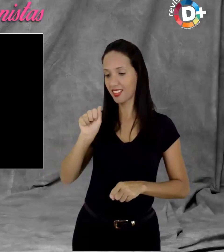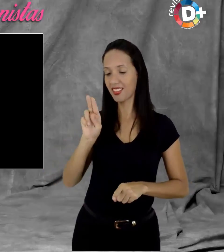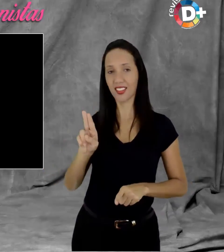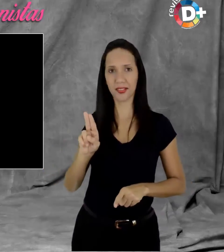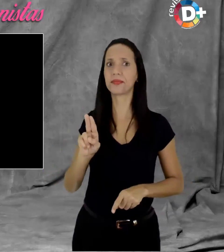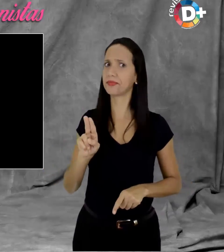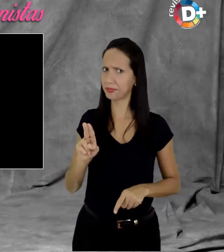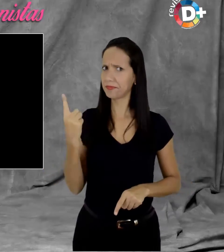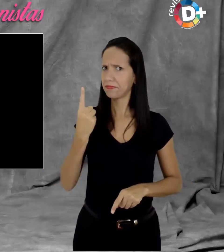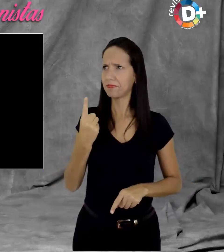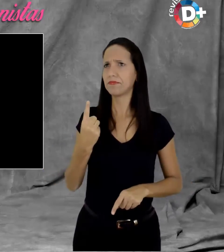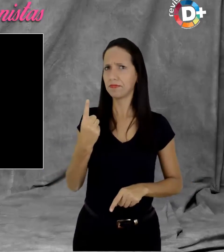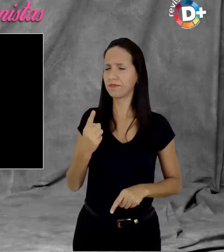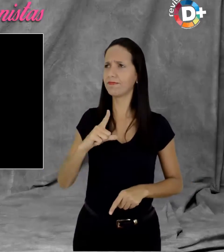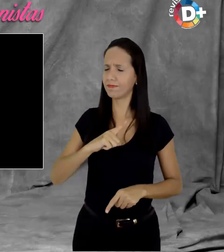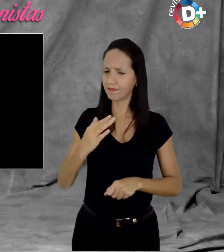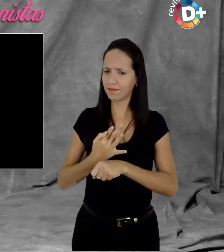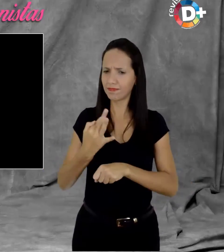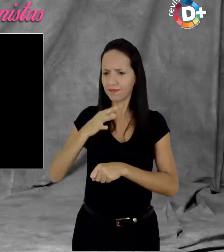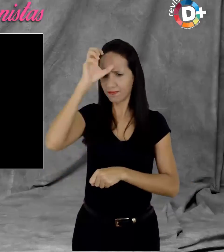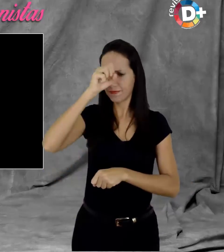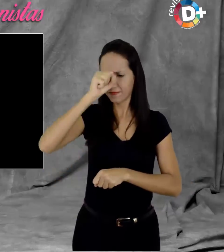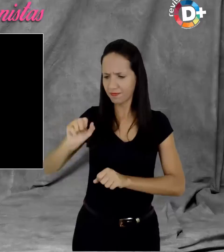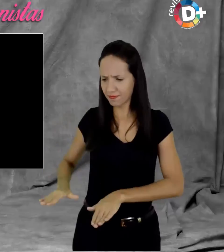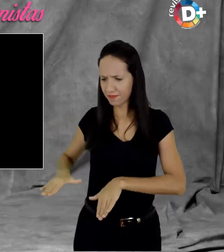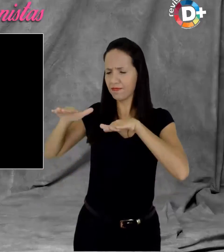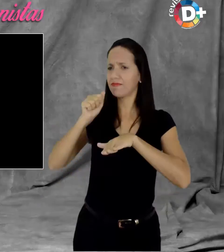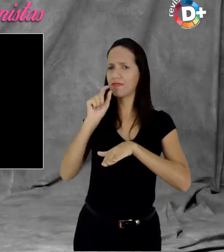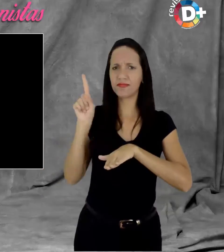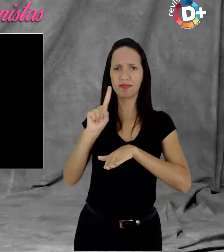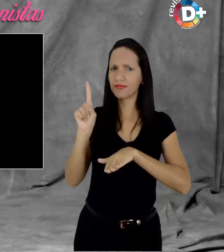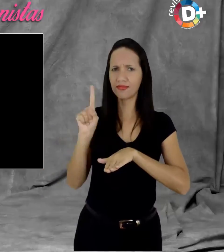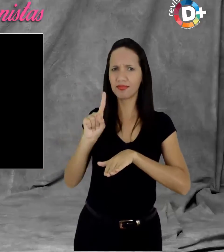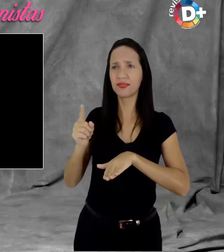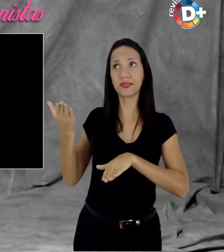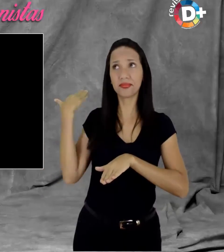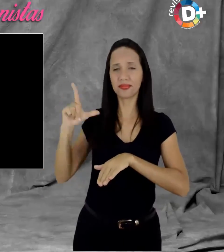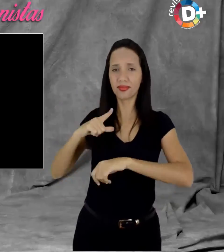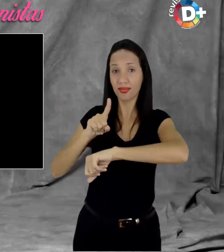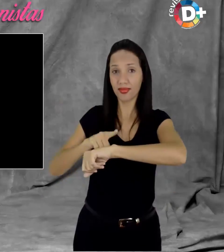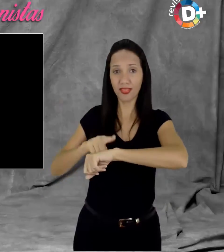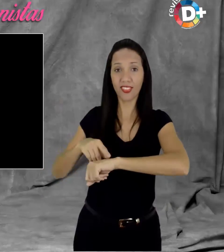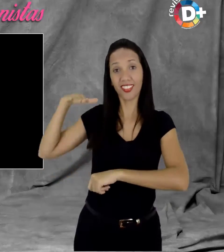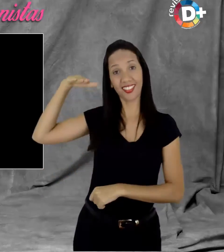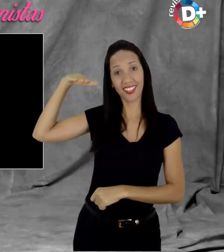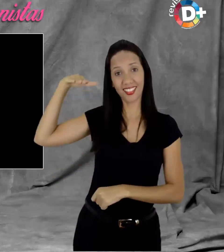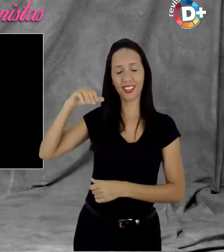encarar a realidade de não crescer quando estavam na pré-adolescência. O médico recomendou